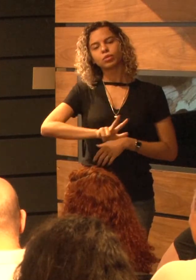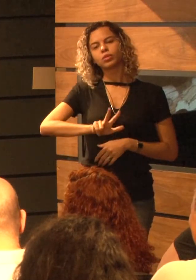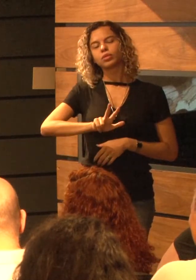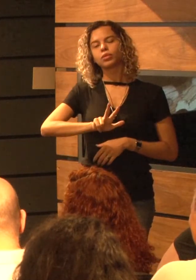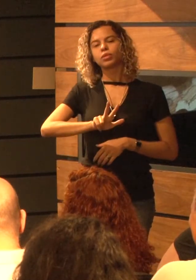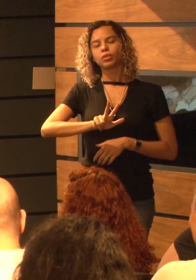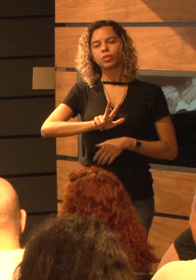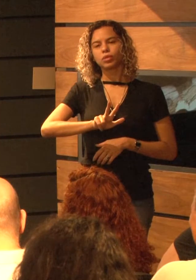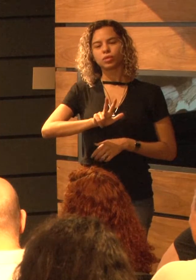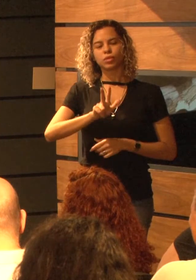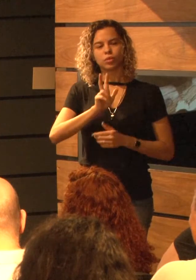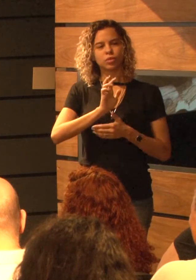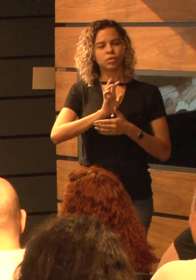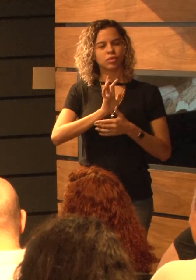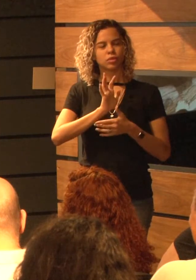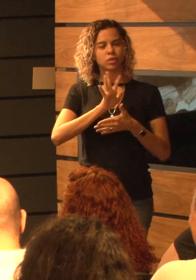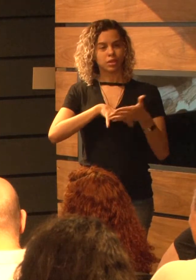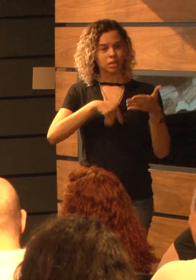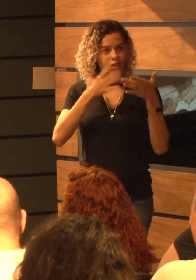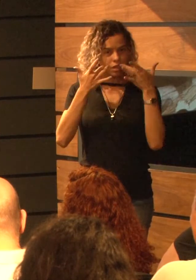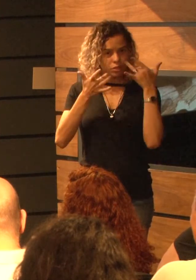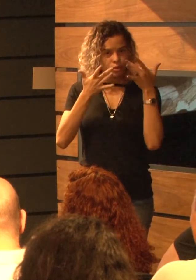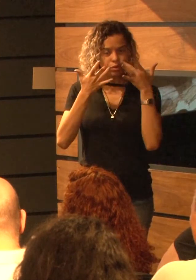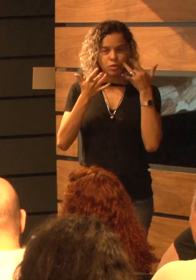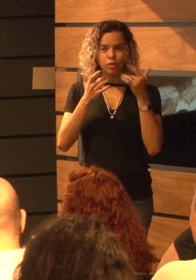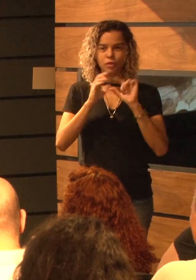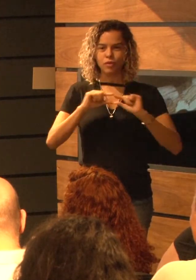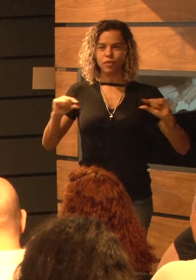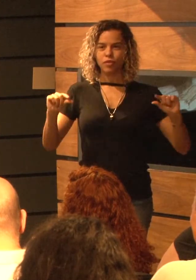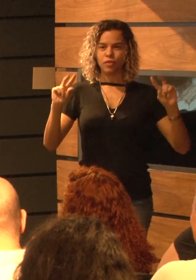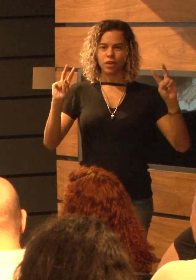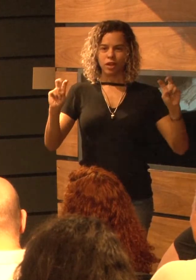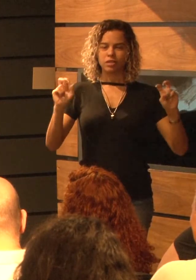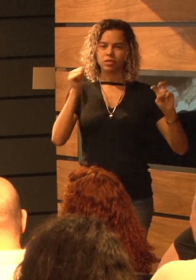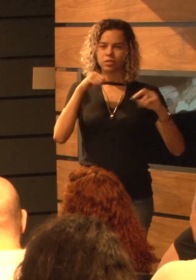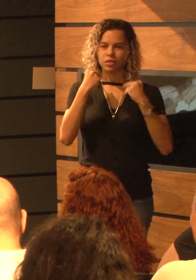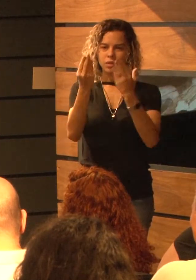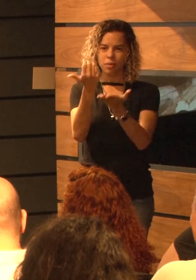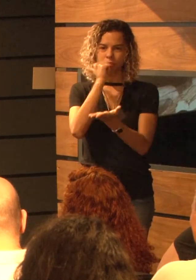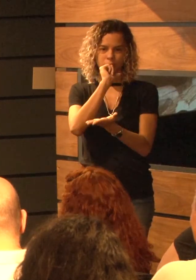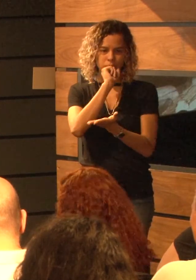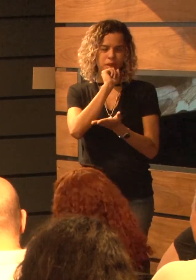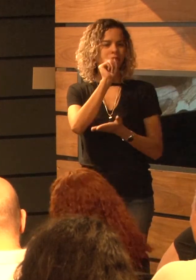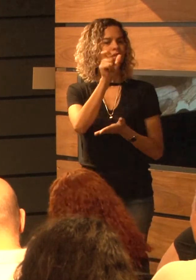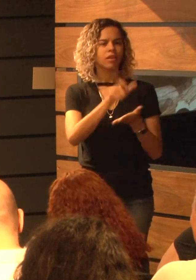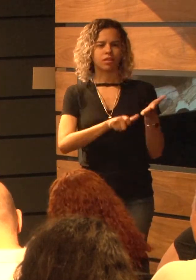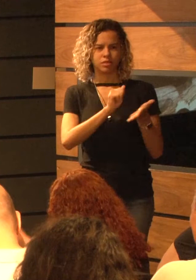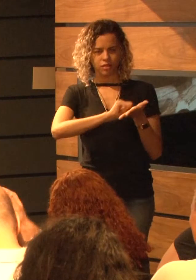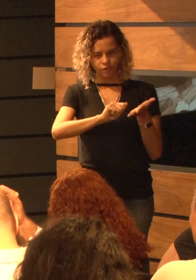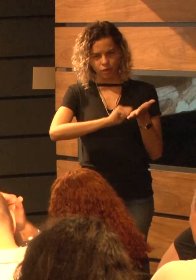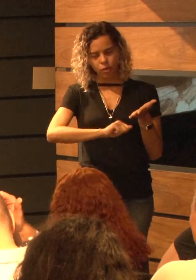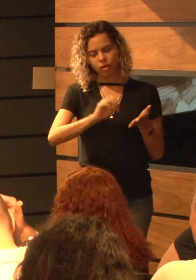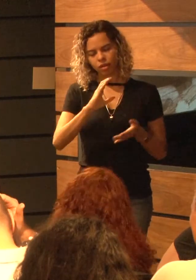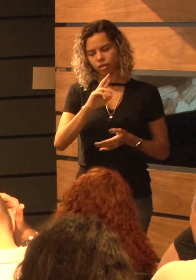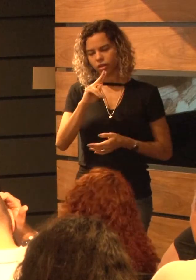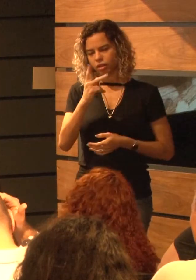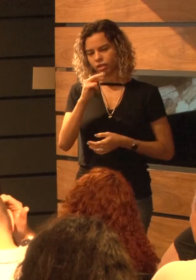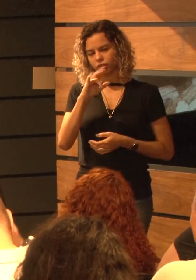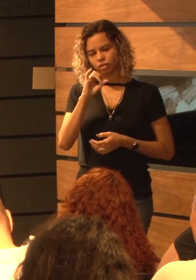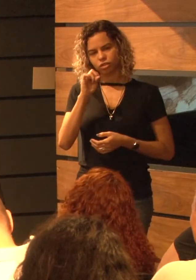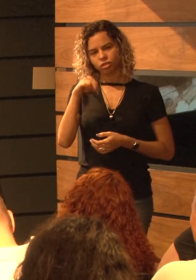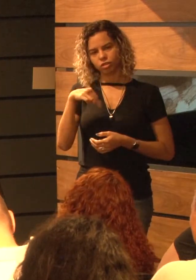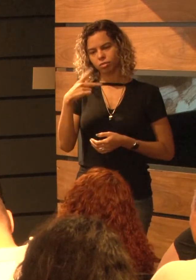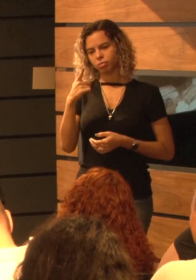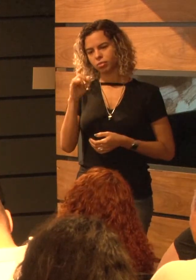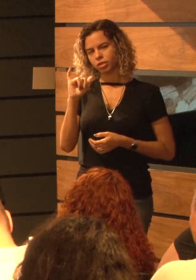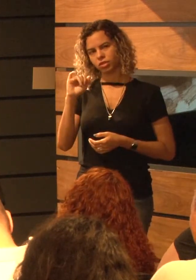um texto chamado Uma Frase para Minha Mãe, do autor Christian Pijanto. Eu sou muito atravessada por esse